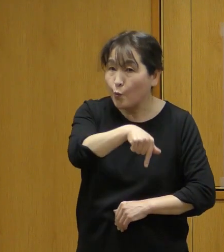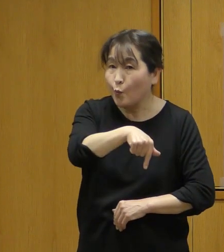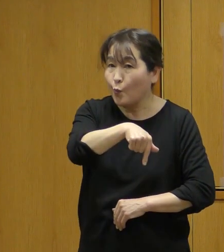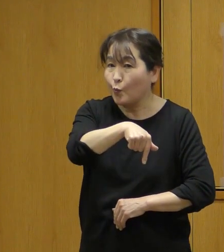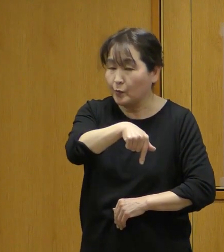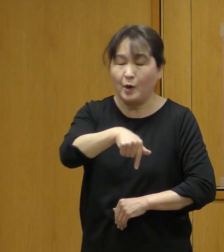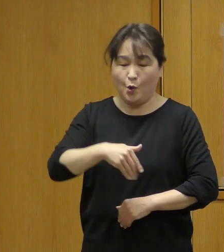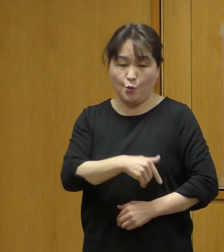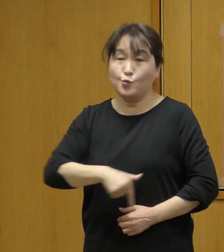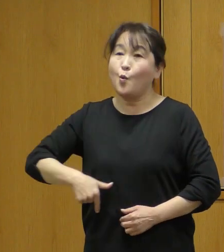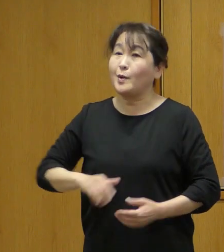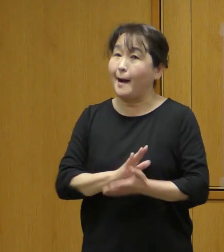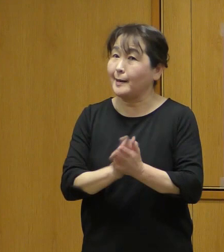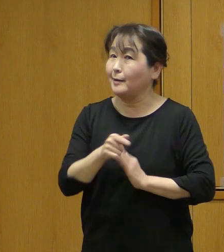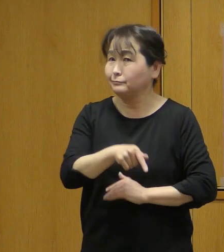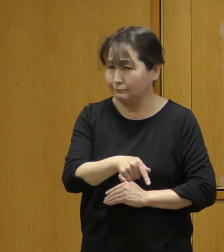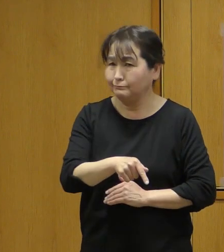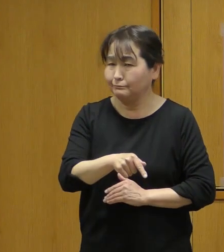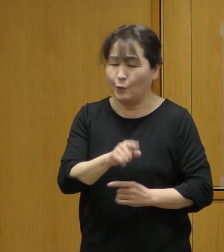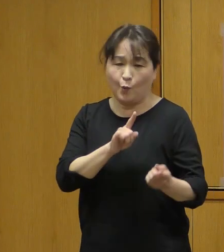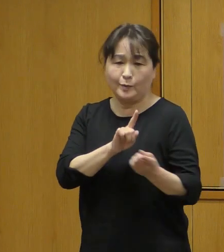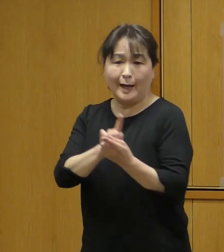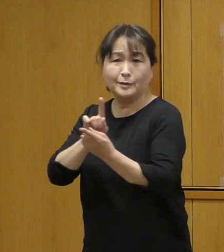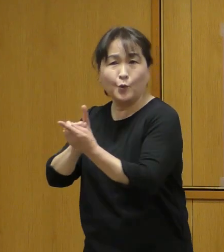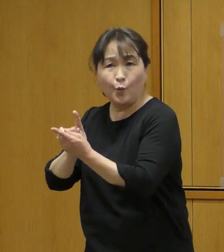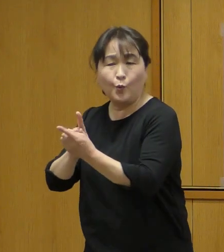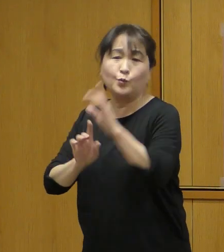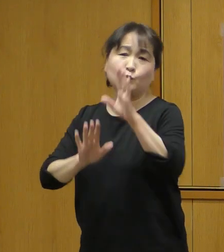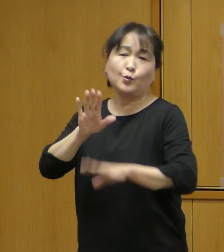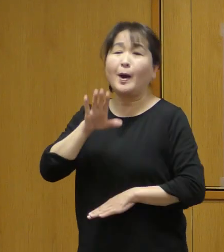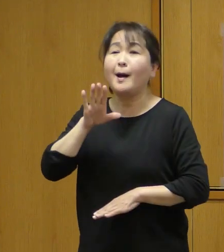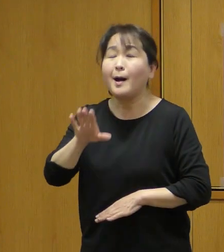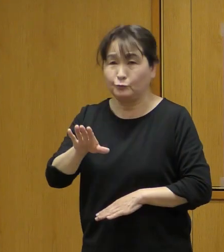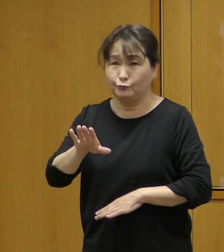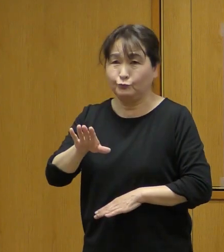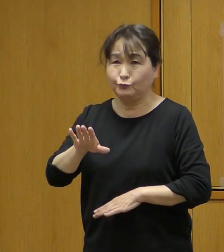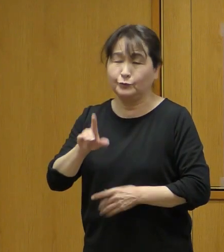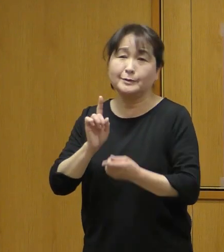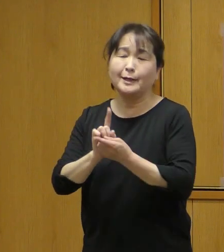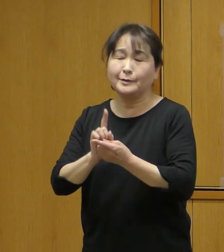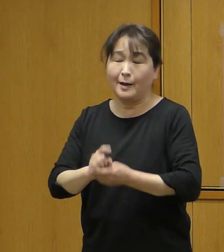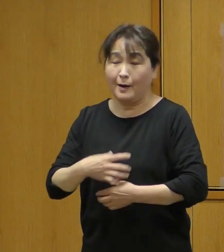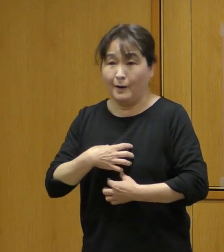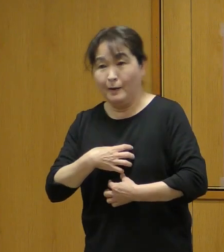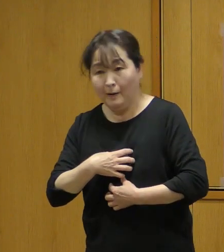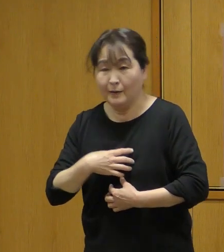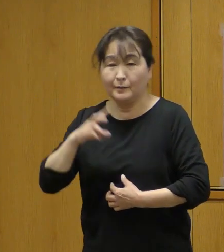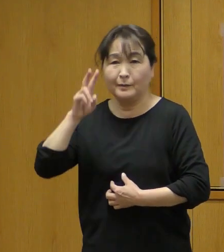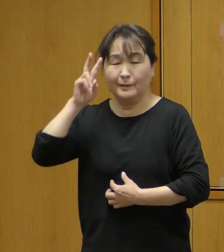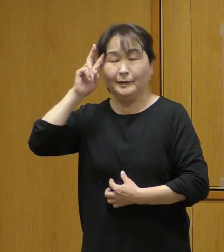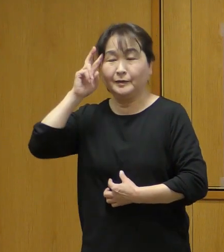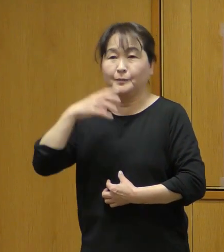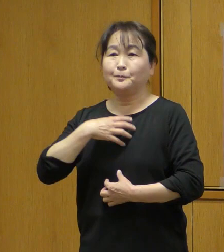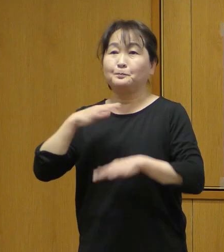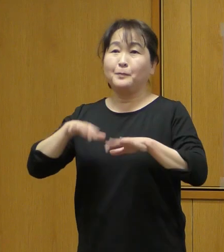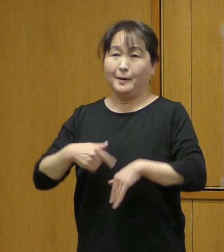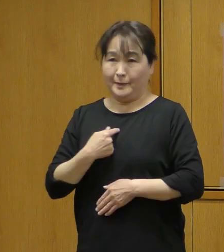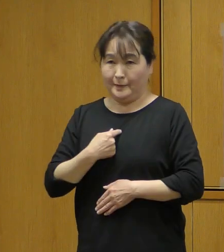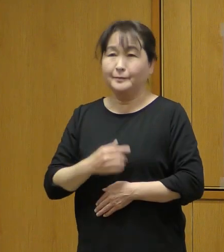の福岡県も対象となったことについて強い危機感を覚えたところでござい